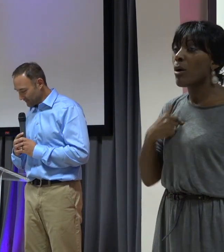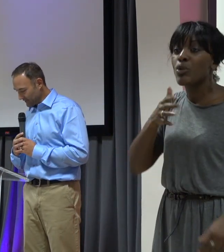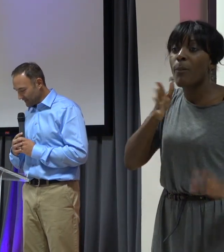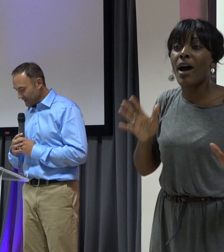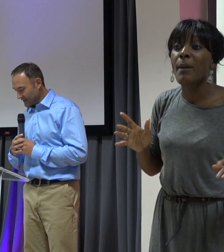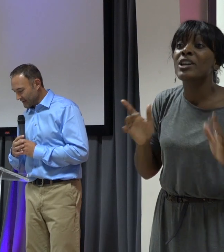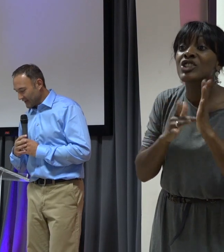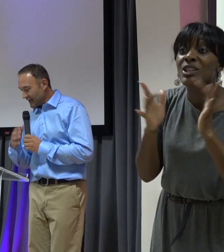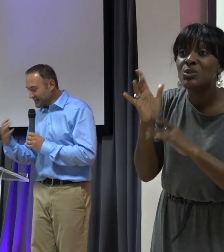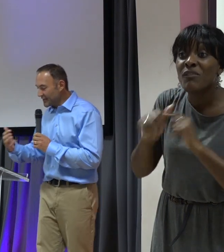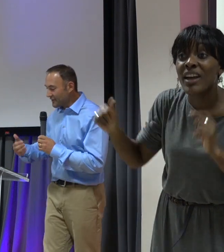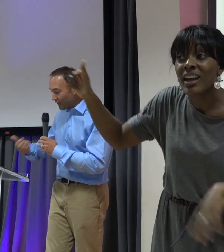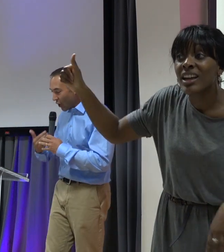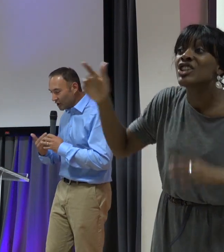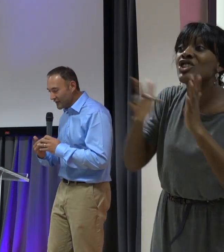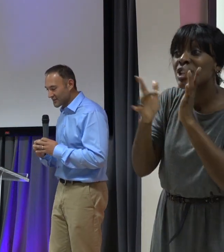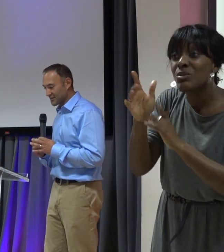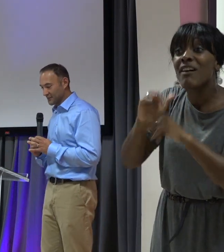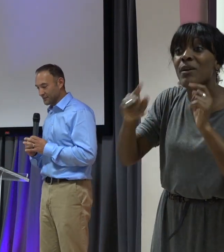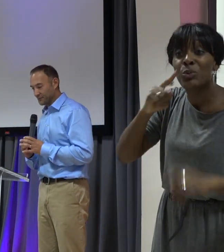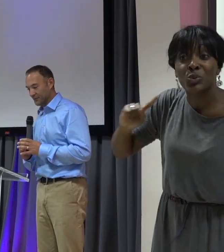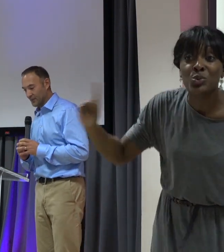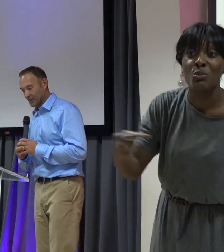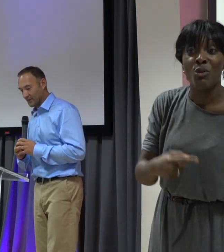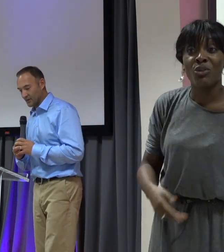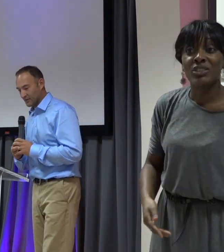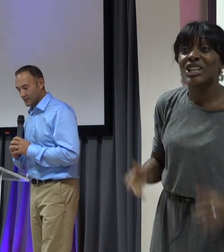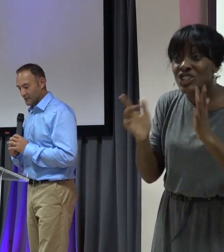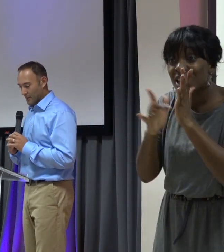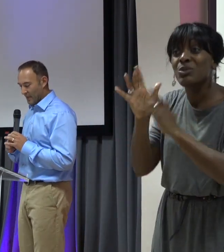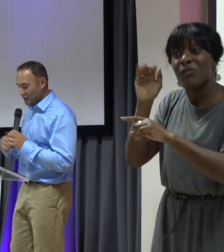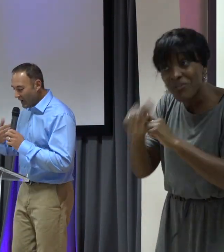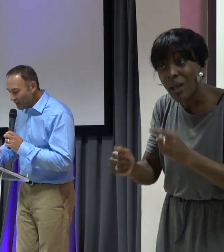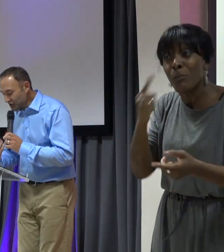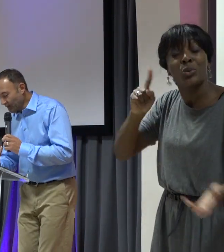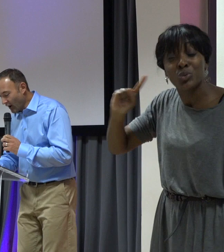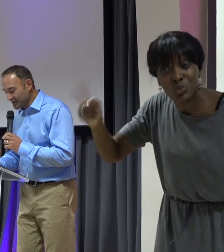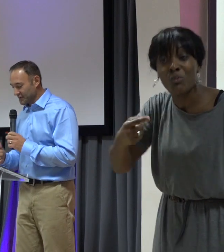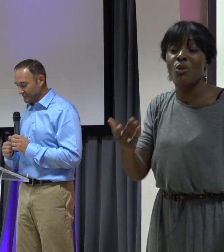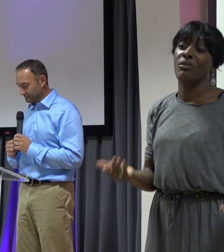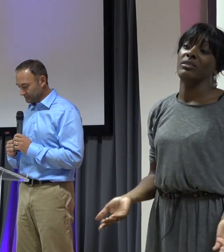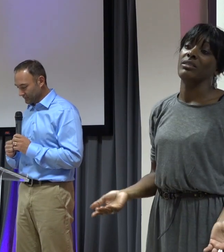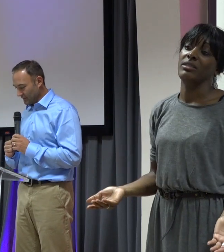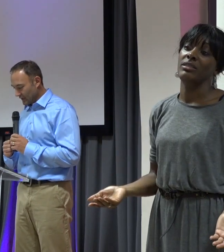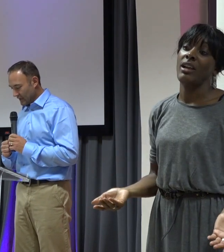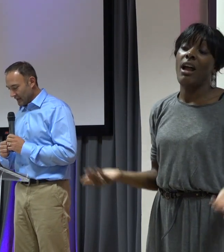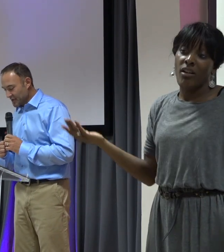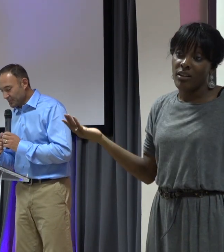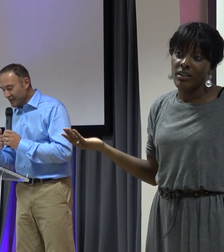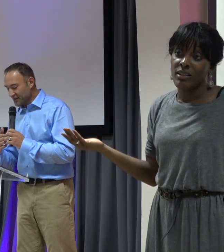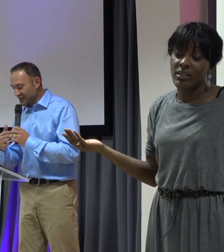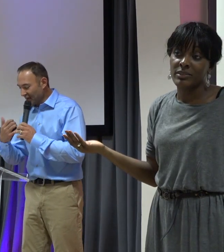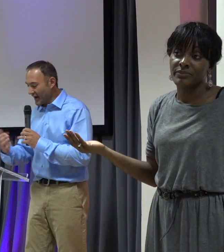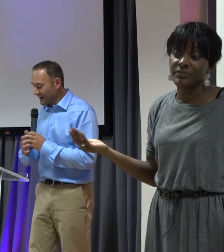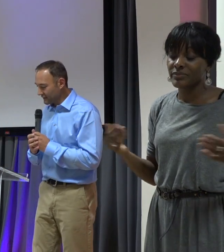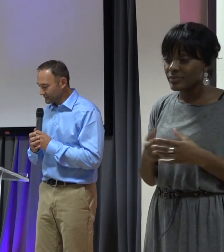mais Jésus l'a fait. And he did that for all of us. Et il l'a fait pour chacun d'entre nous. So my response Donc ma réponse, has been